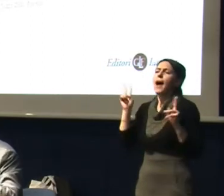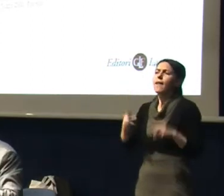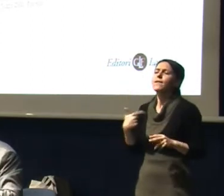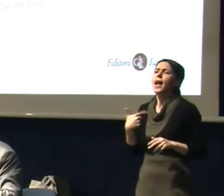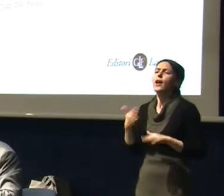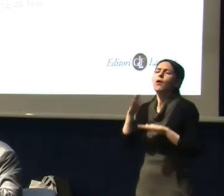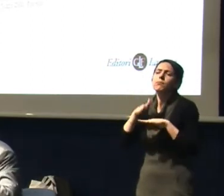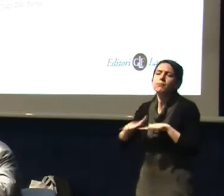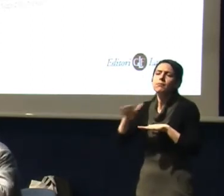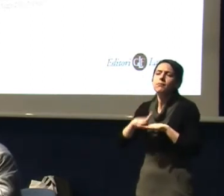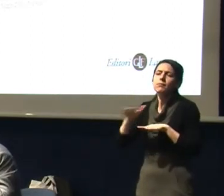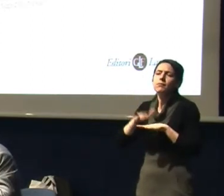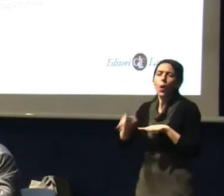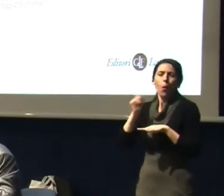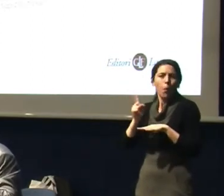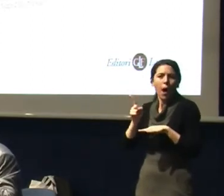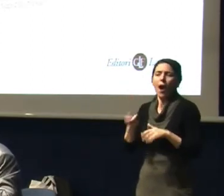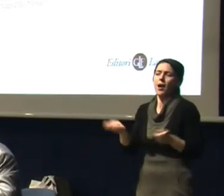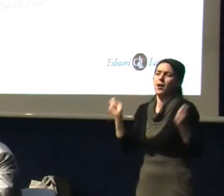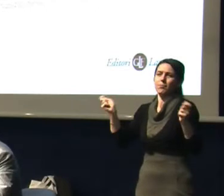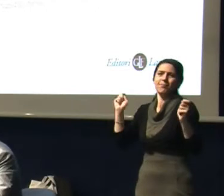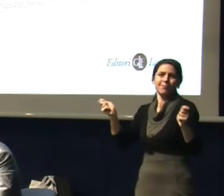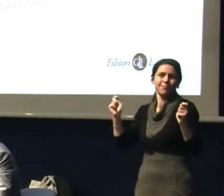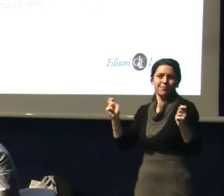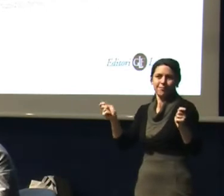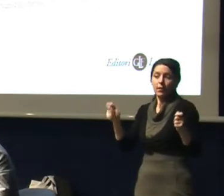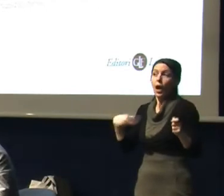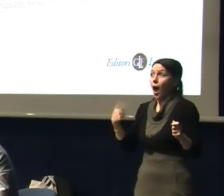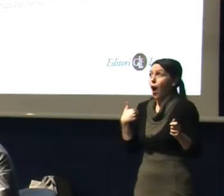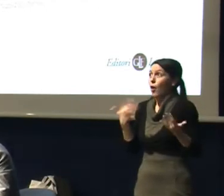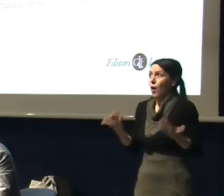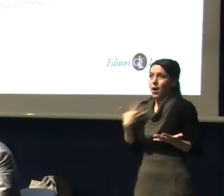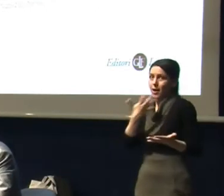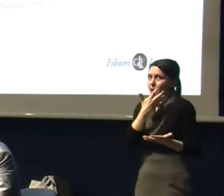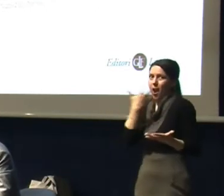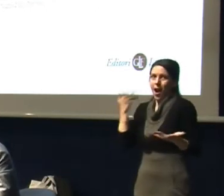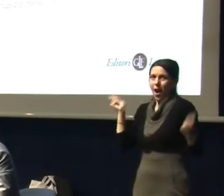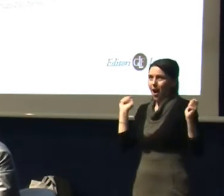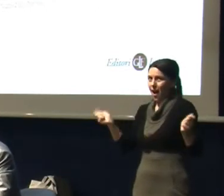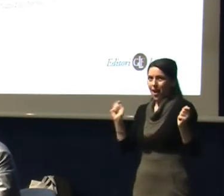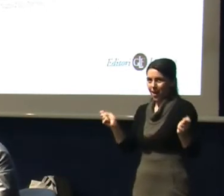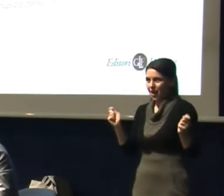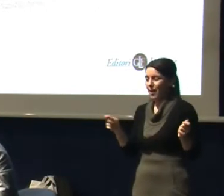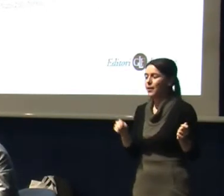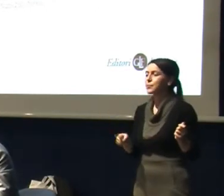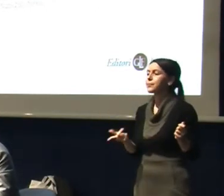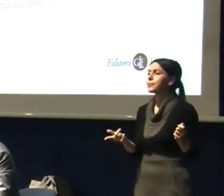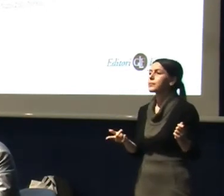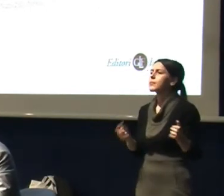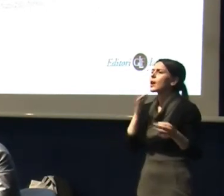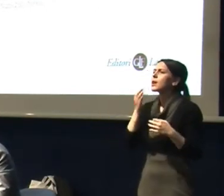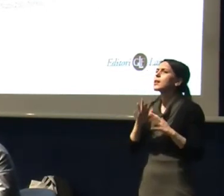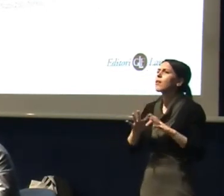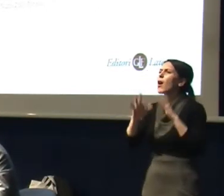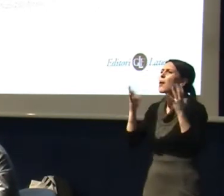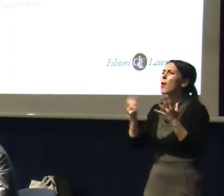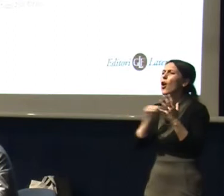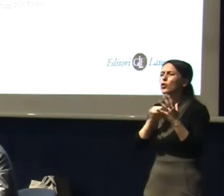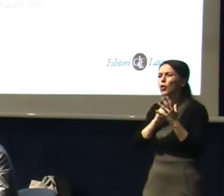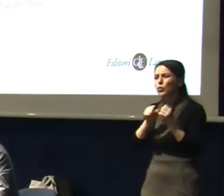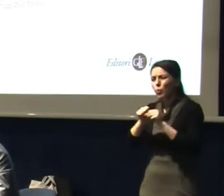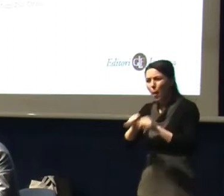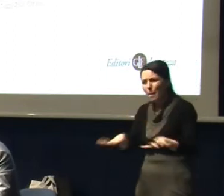vissuto con la carta stampata e a dolo ancora adesso la carta stampata tutto questo mondo dei media e soprattutto